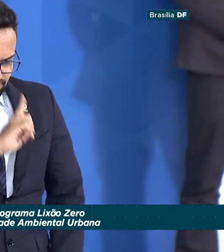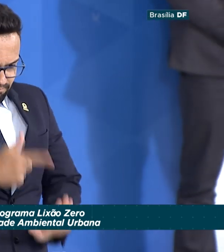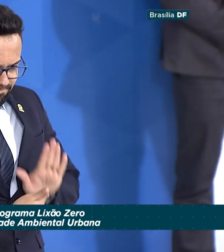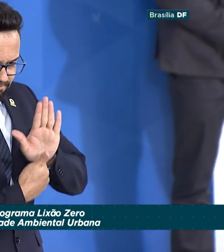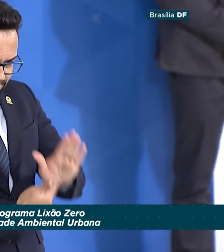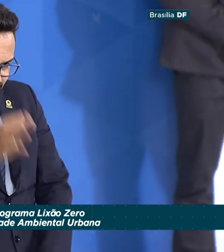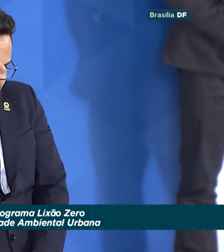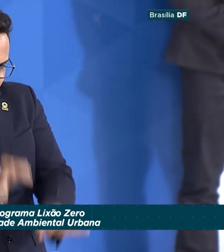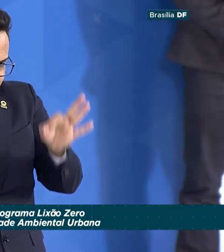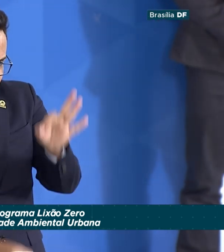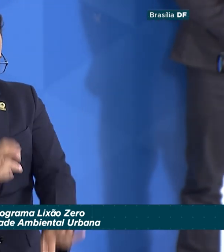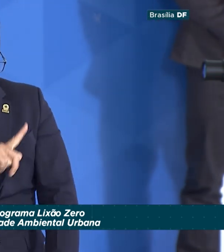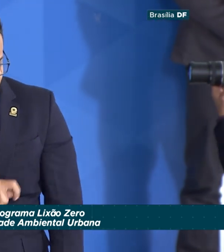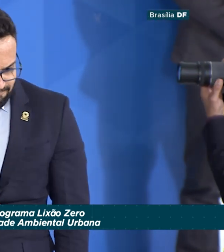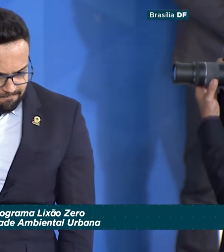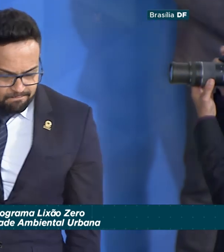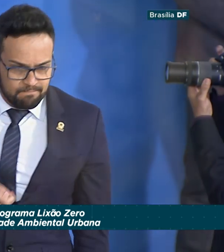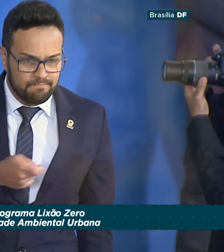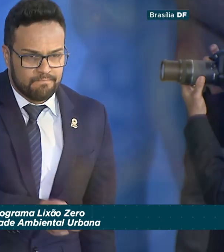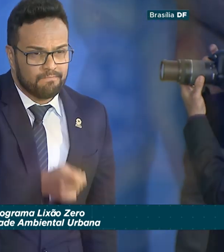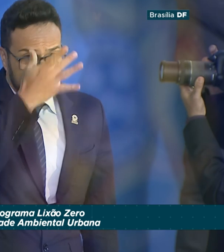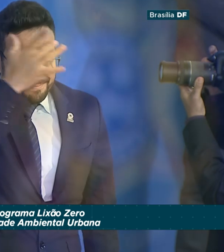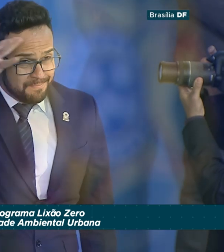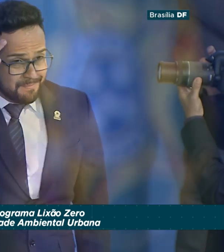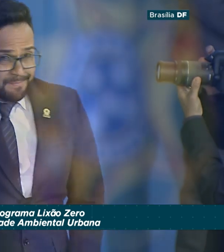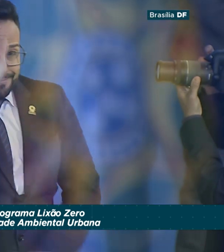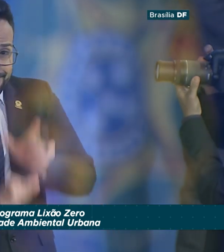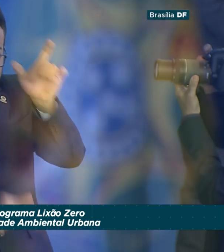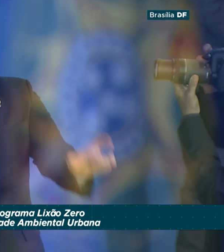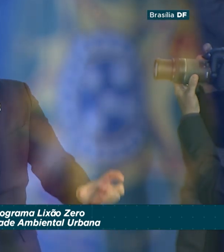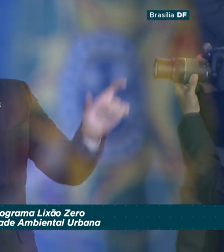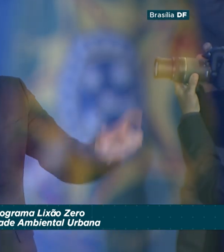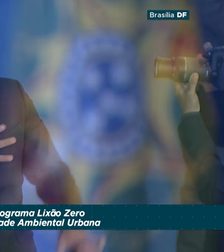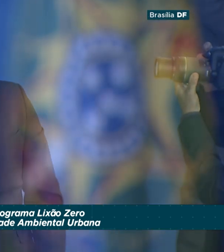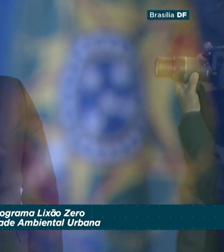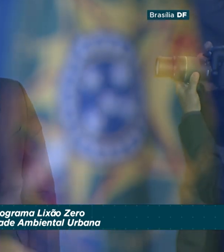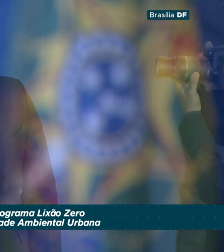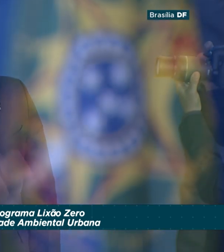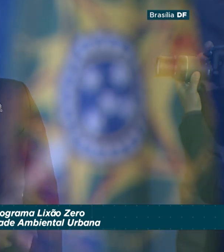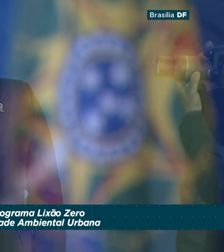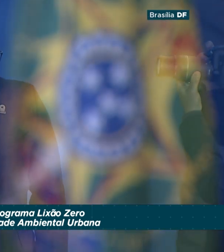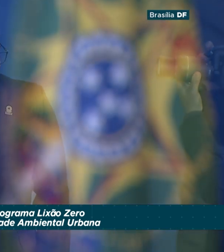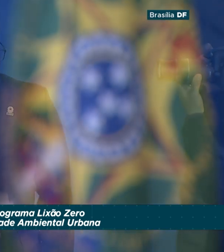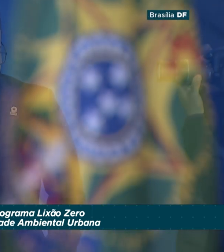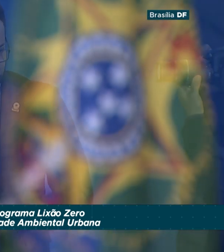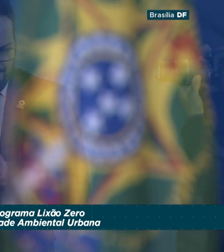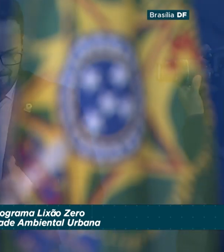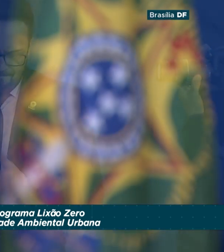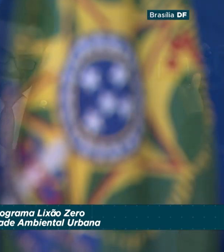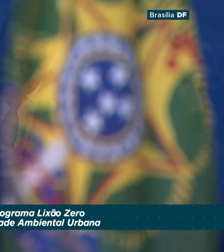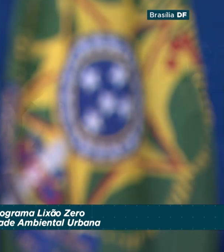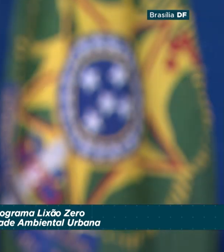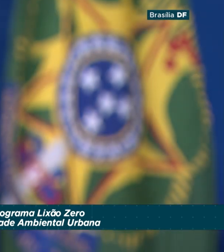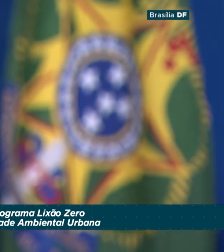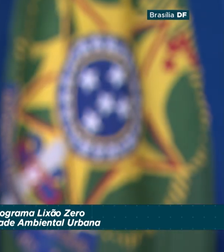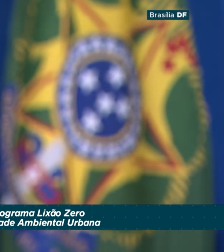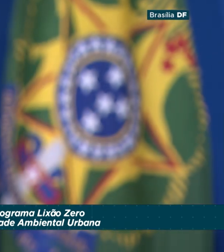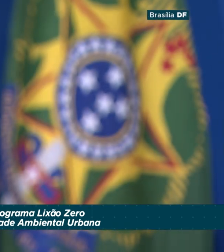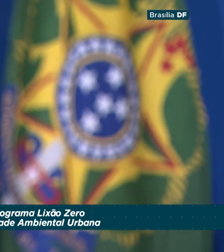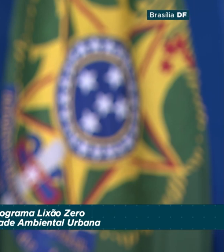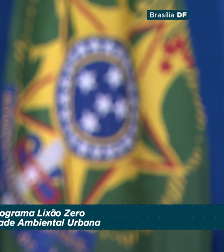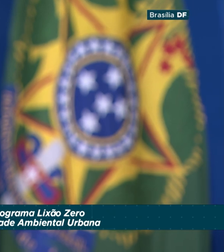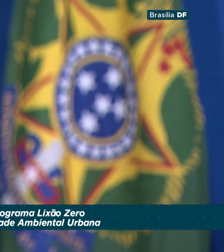da justiça cada forte, verás que o filho teu na voz já luta. Nem